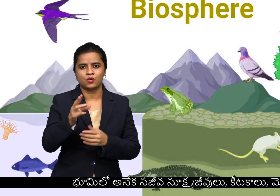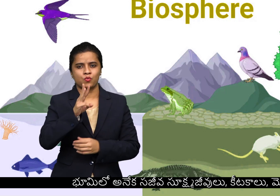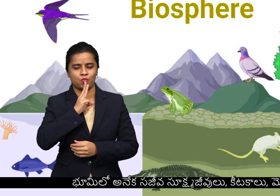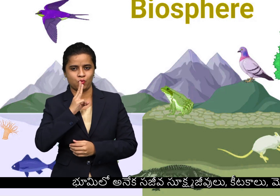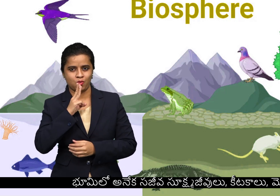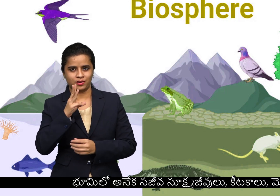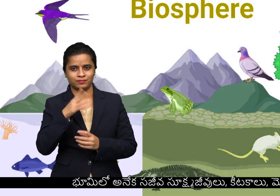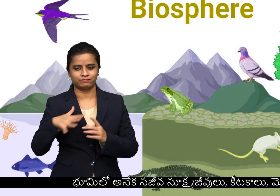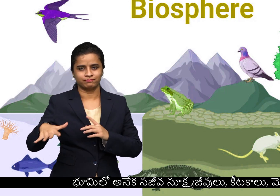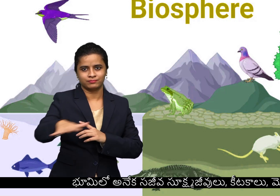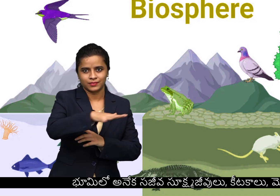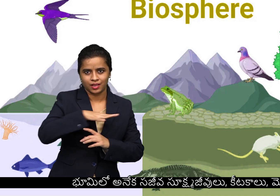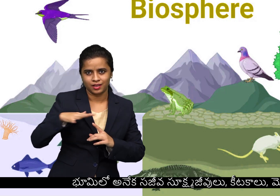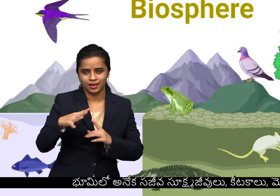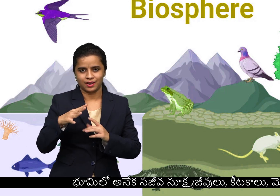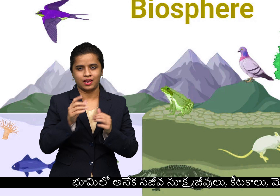మొక్కలు,